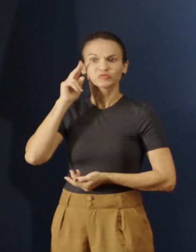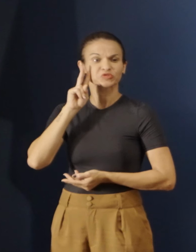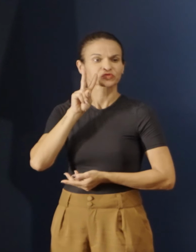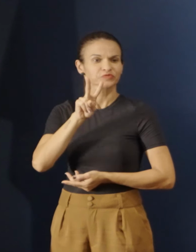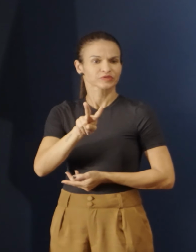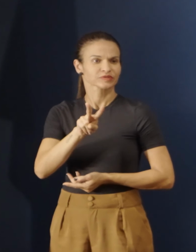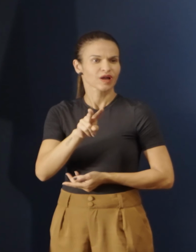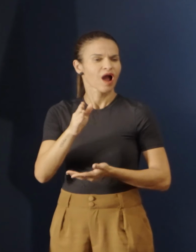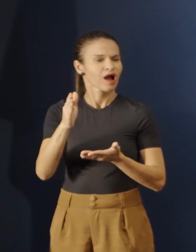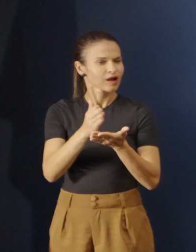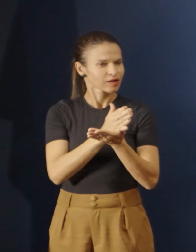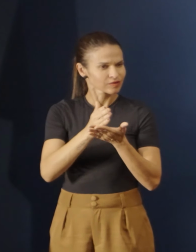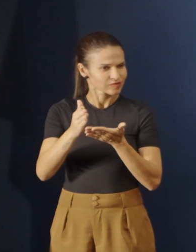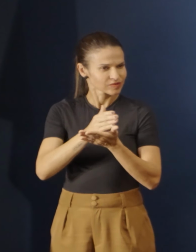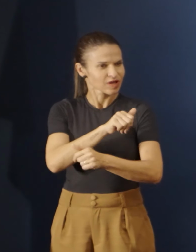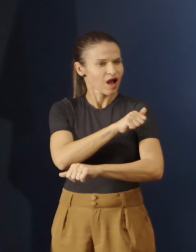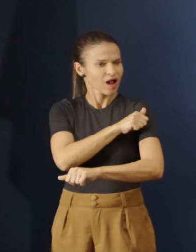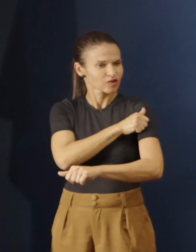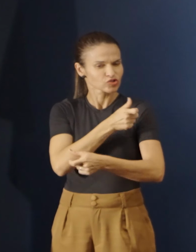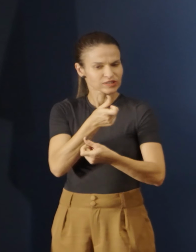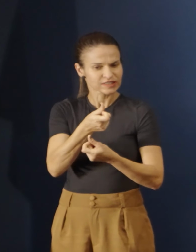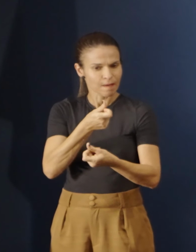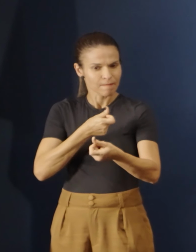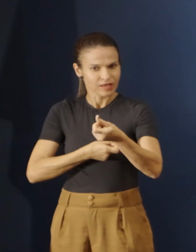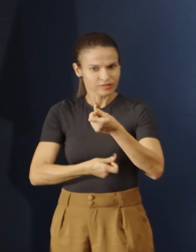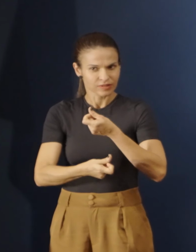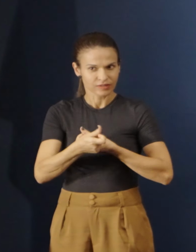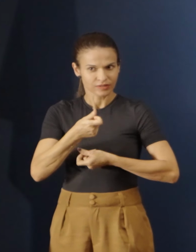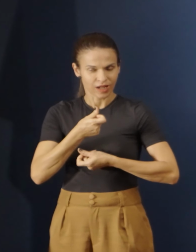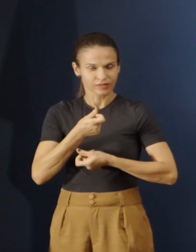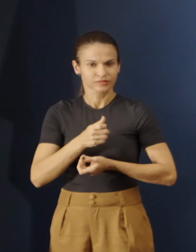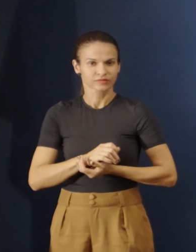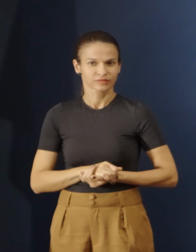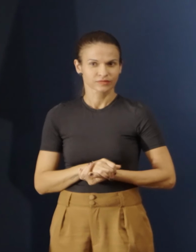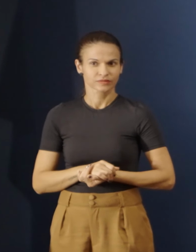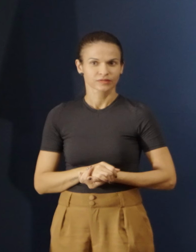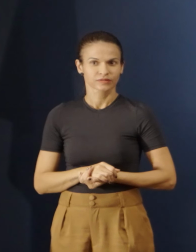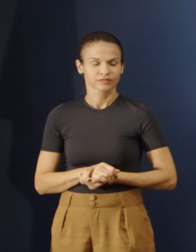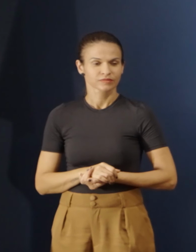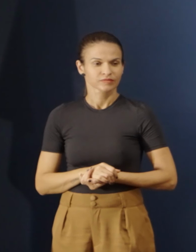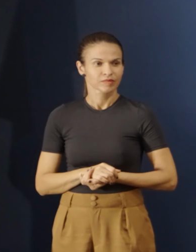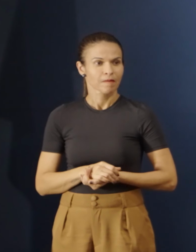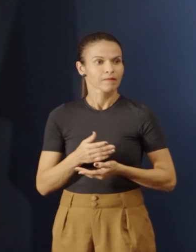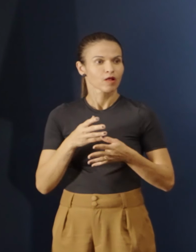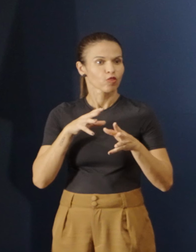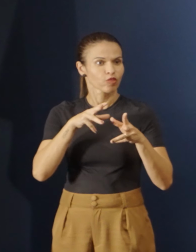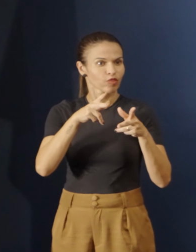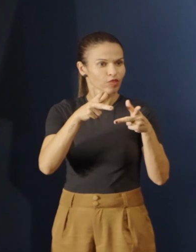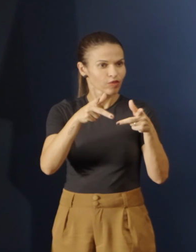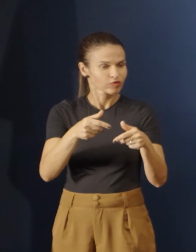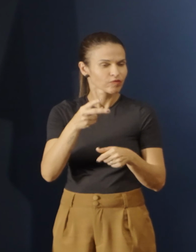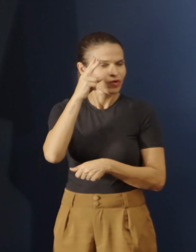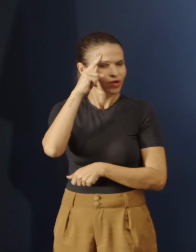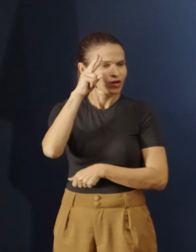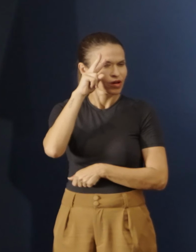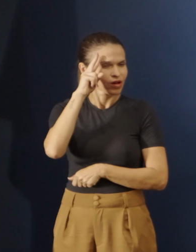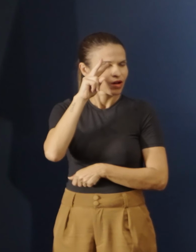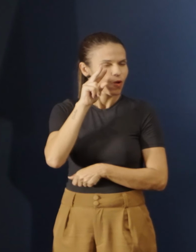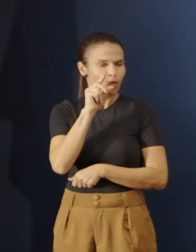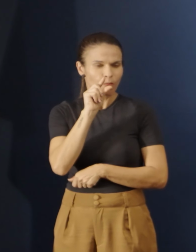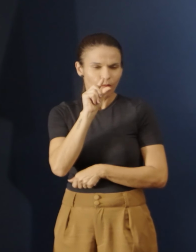vi, né? Alguns aqui foram meus alunos já alguns semestres atrás. Bem, meninos, aí para vocês, meninas, vamos relembrar um pouco as